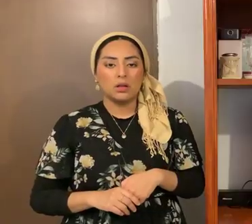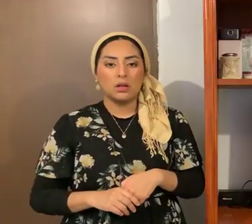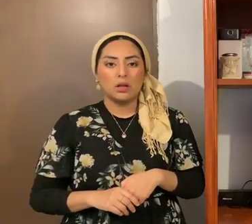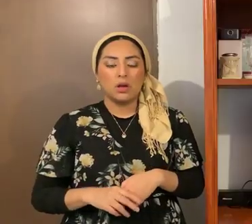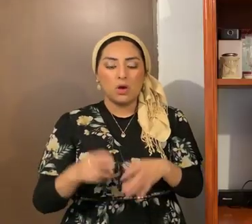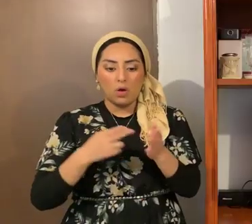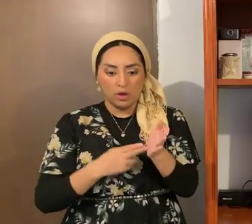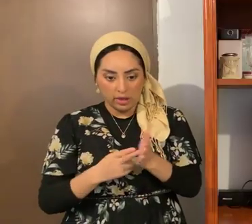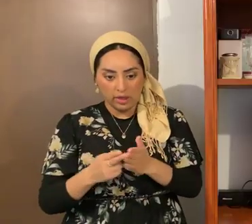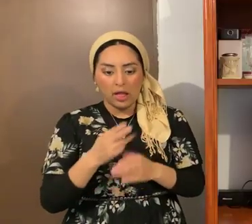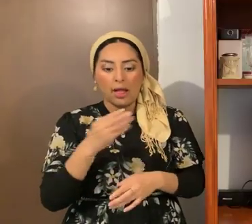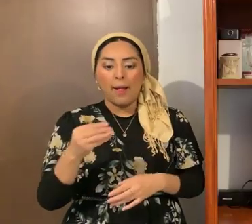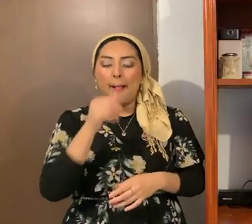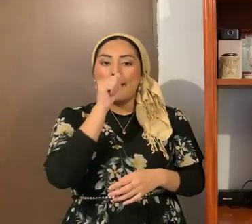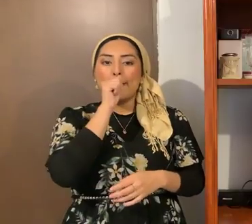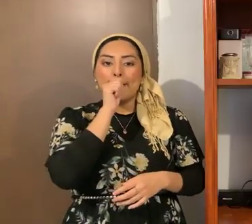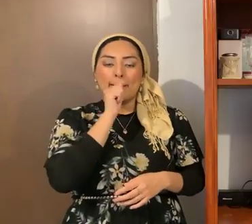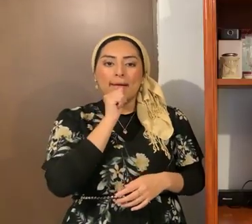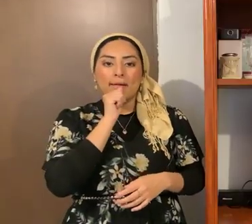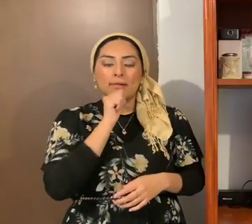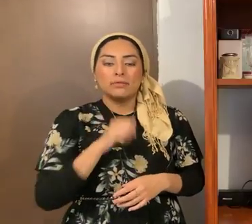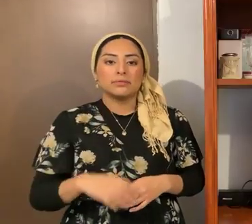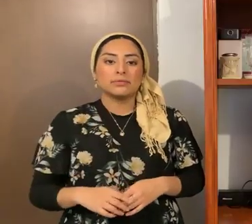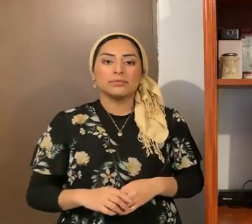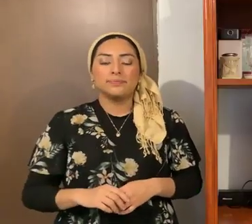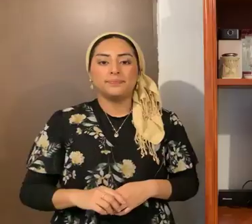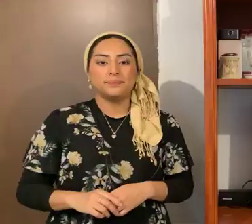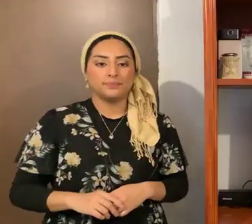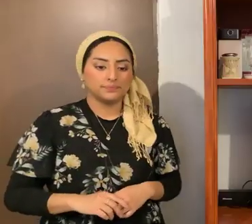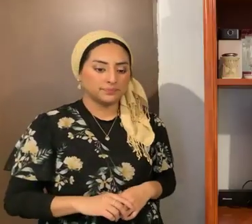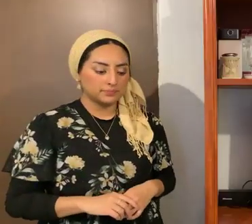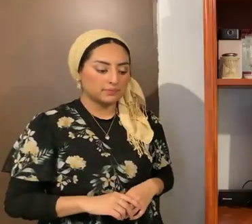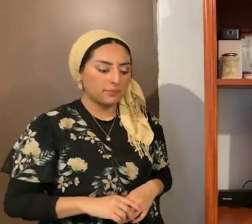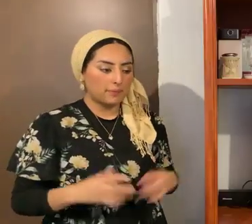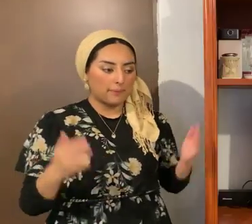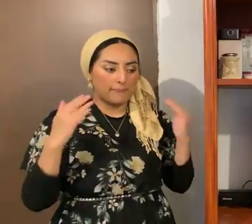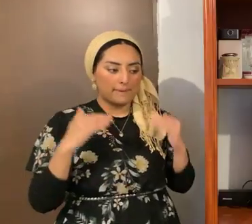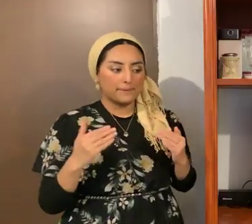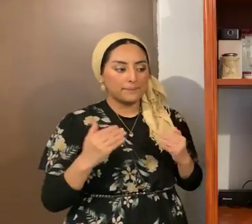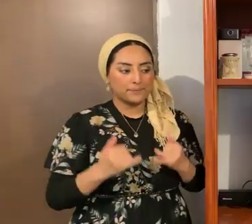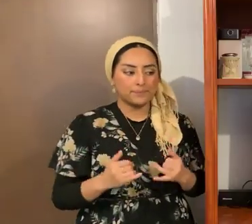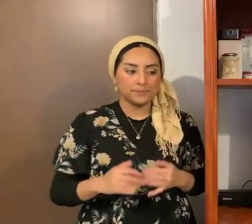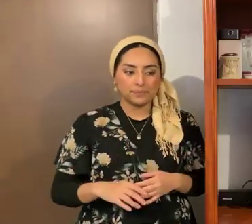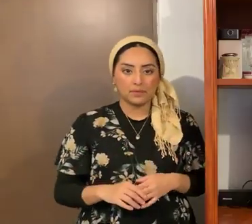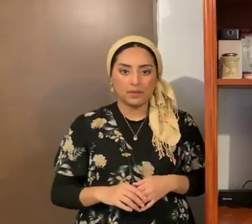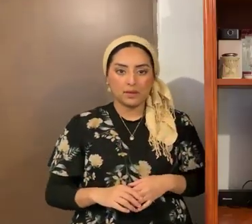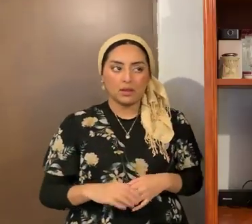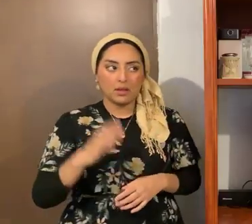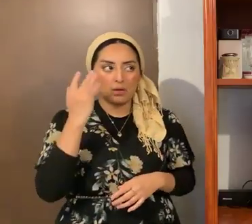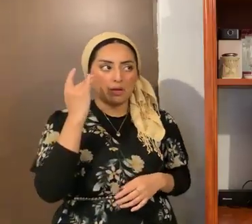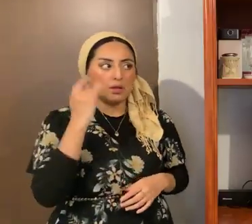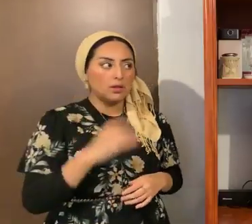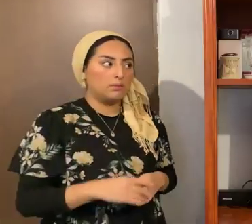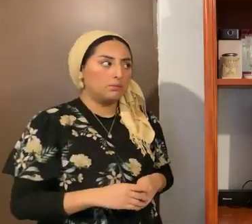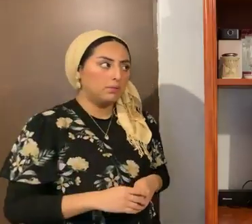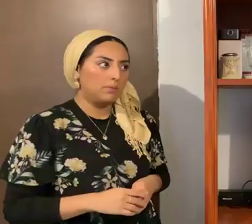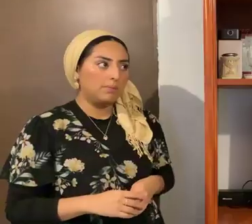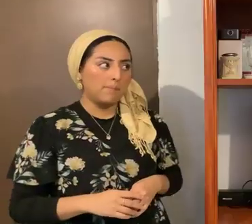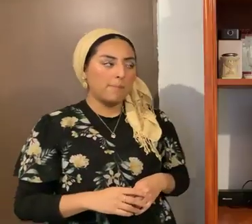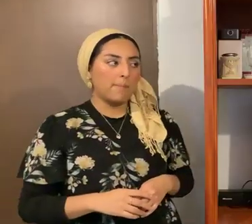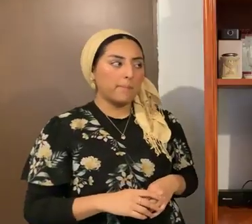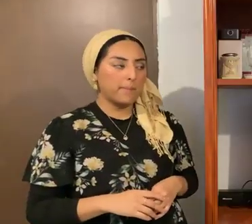Honradez y abnegación. ¿De acuerdo? ¿Sí? Ahora, ¿por qué a pesar de